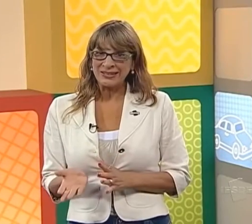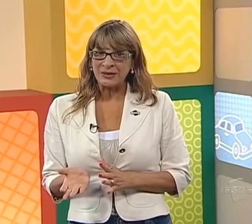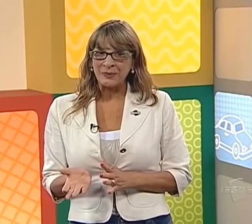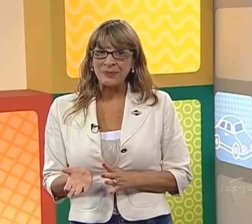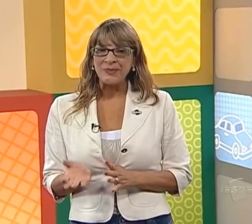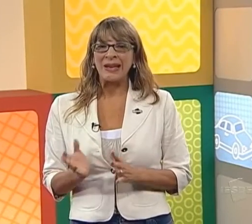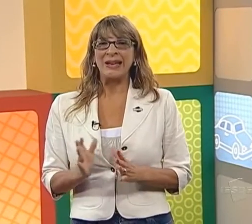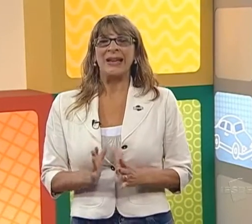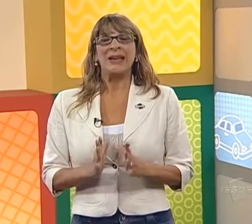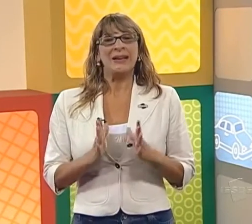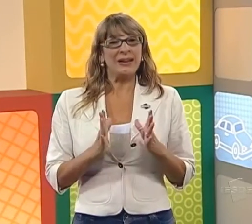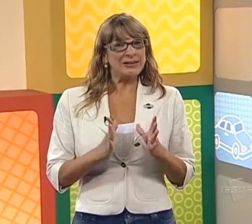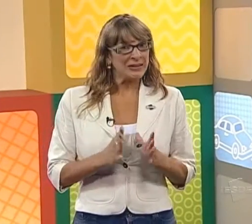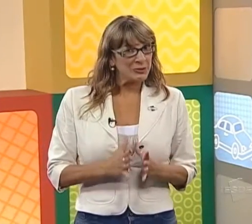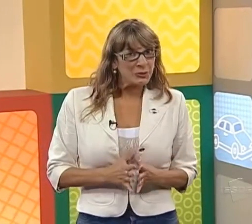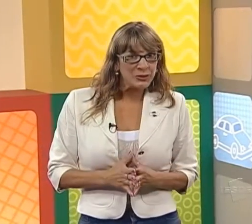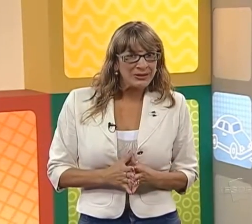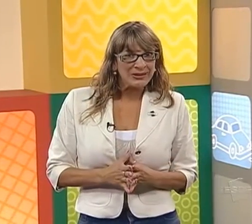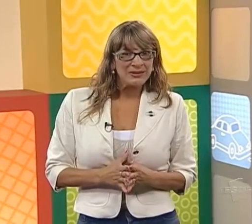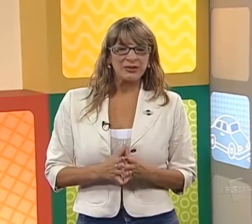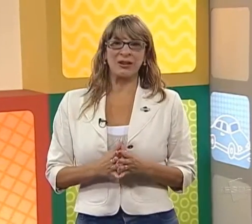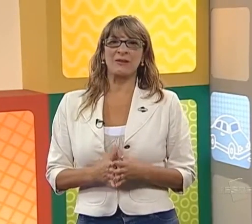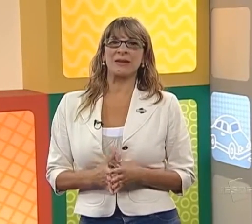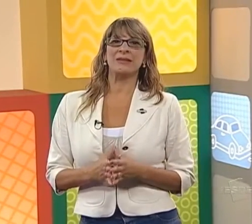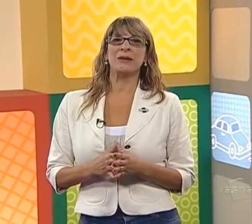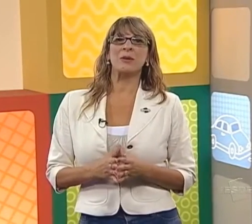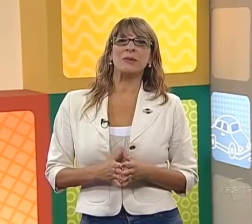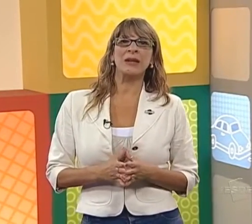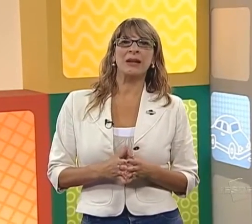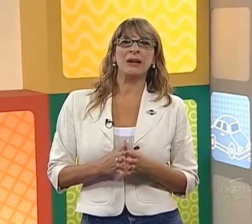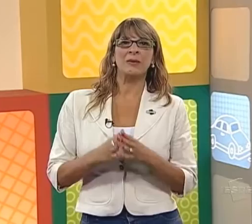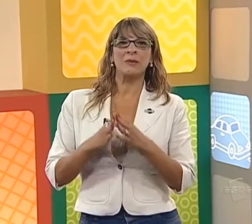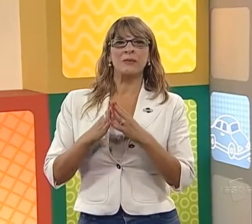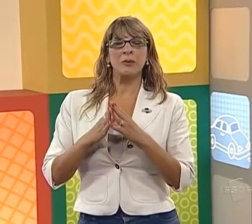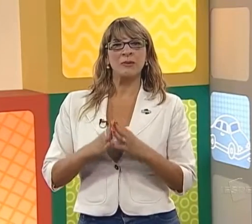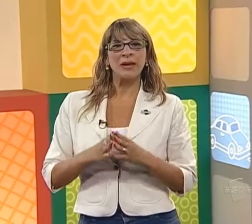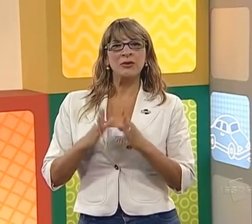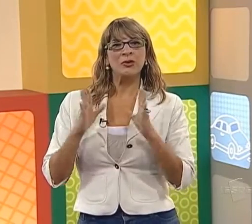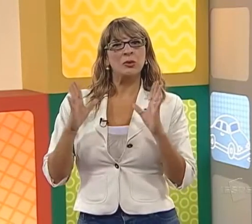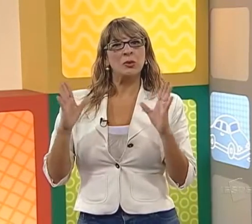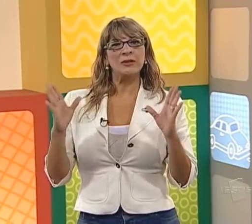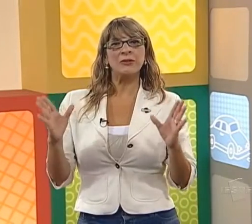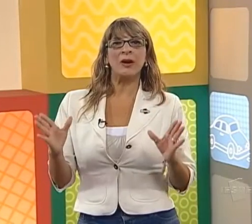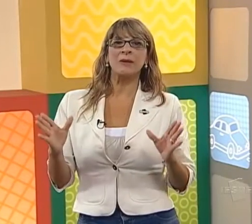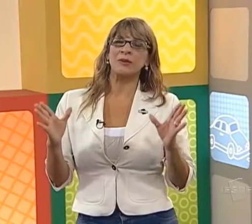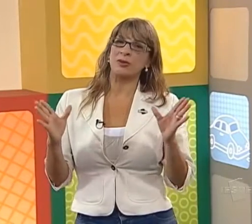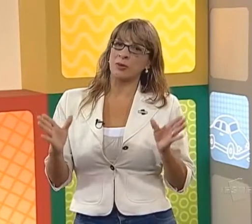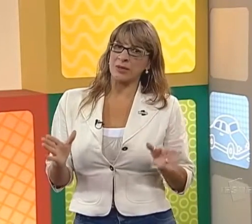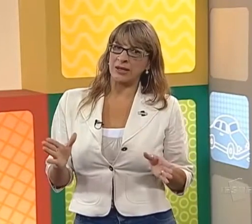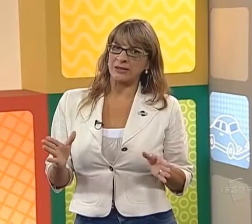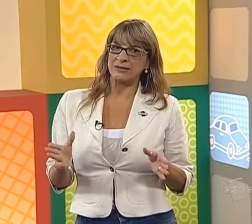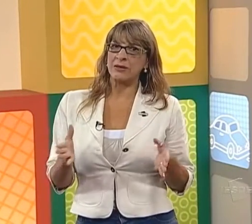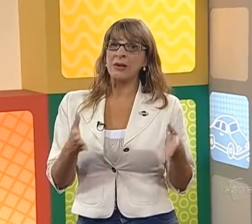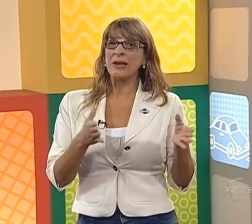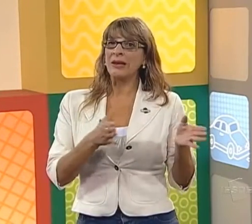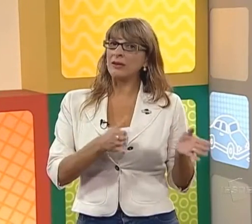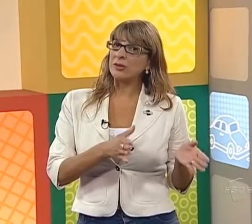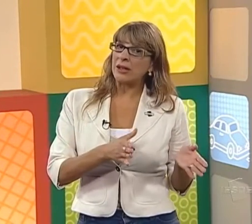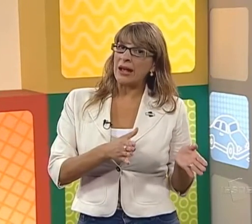comunicação. Crianças surdas geralmente se comunicam por meio de 2 formas de comunicação,